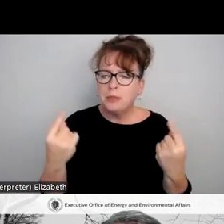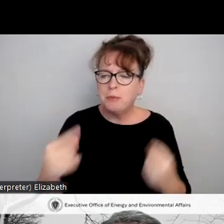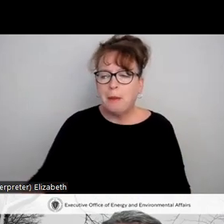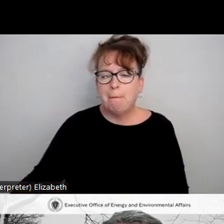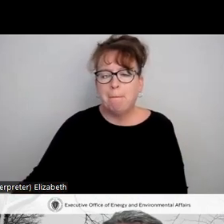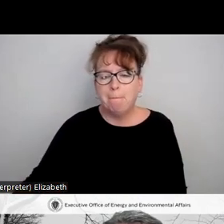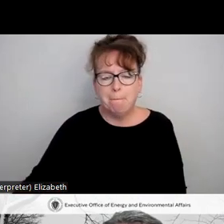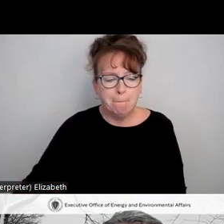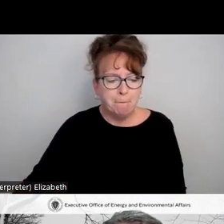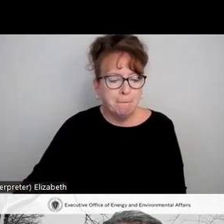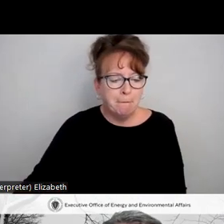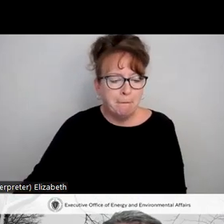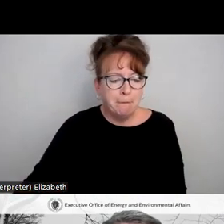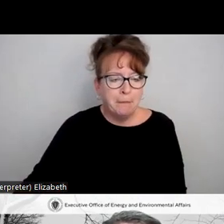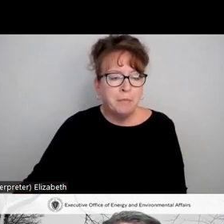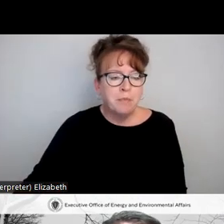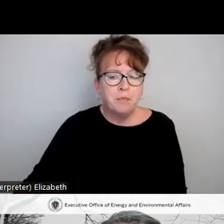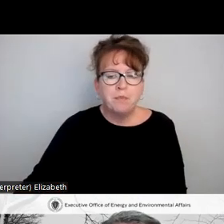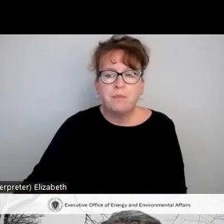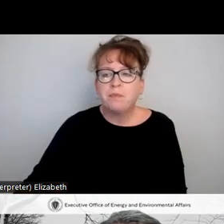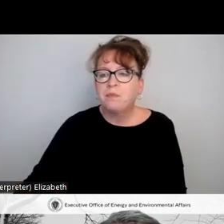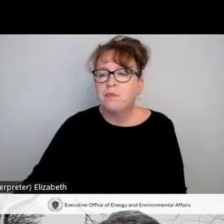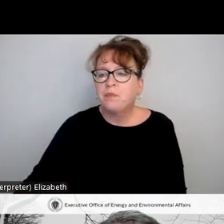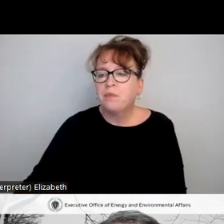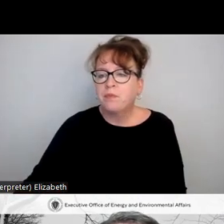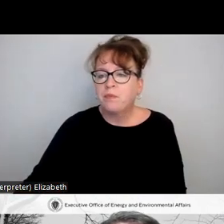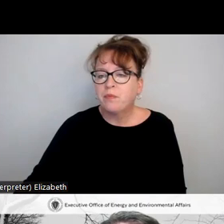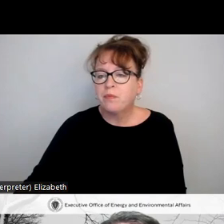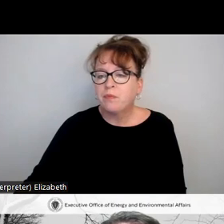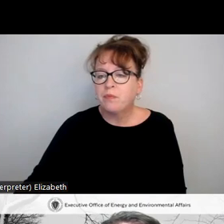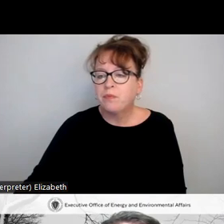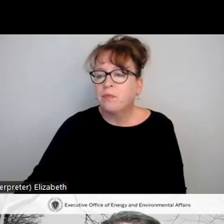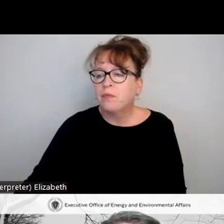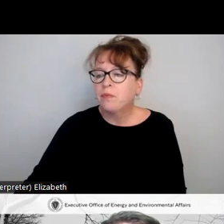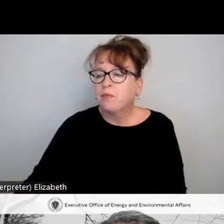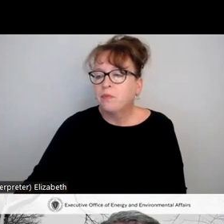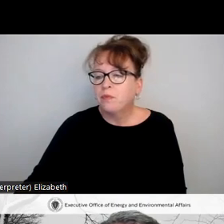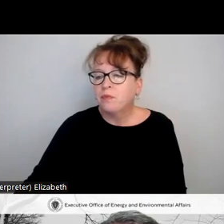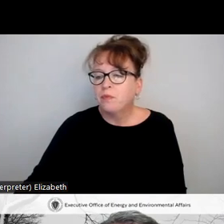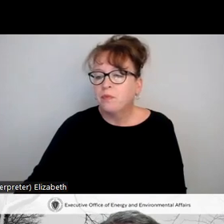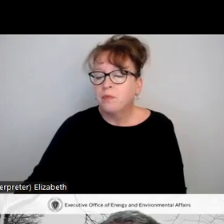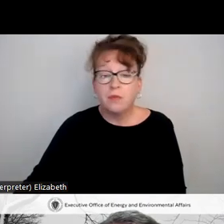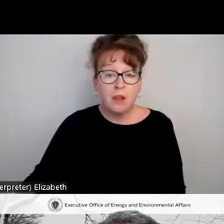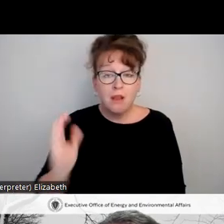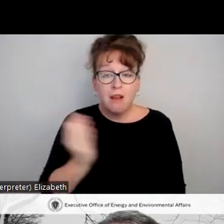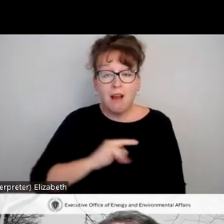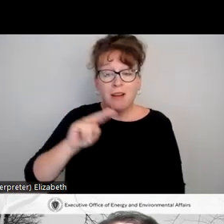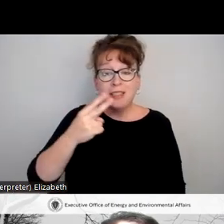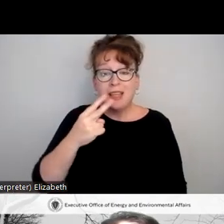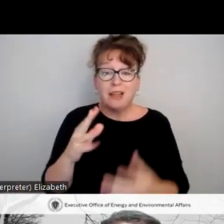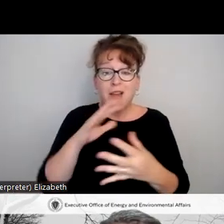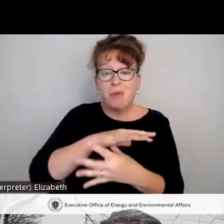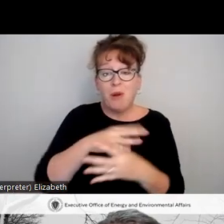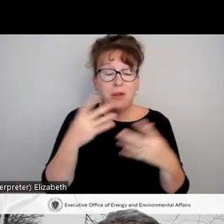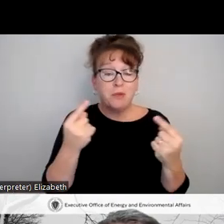interactuar Okay la próxima diapositiva Okay nuestra segunda prioridad es